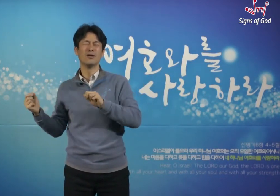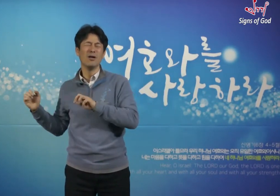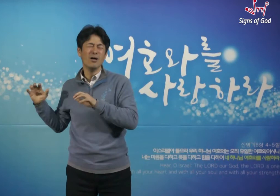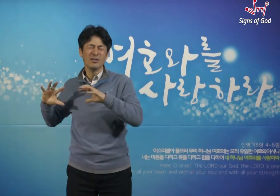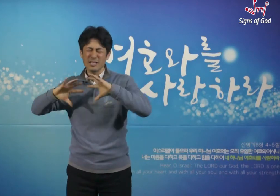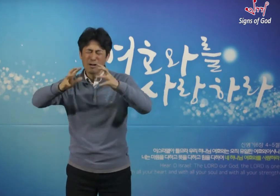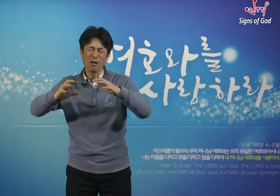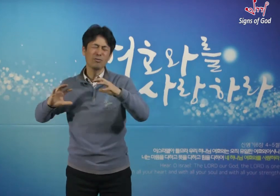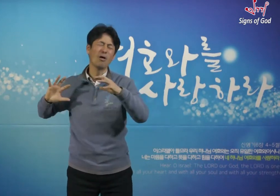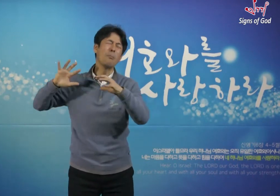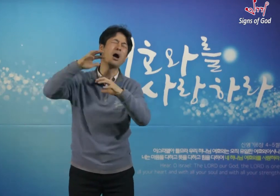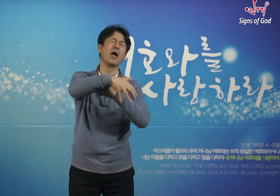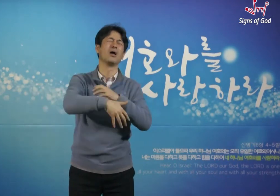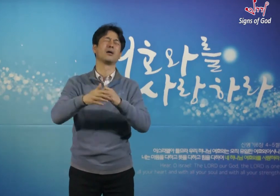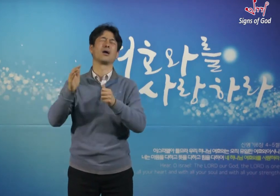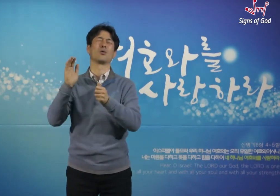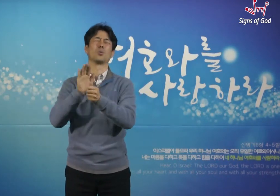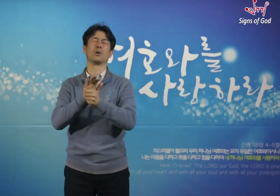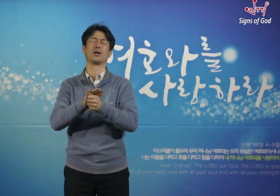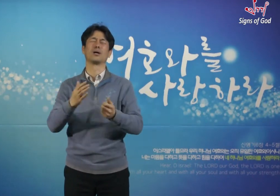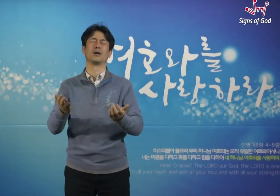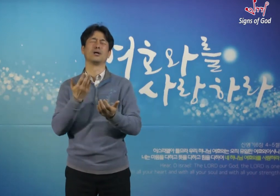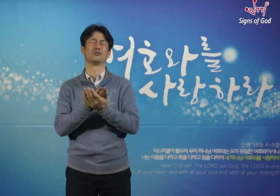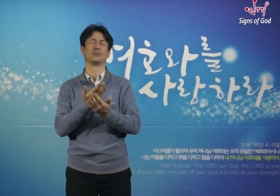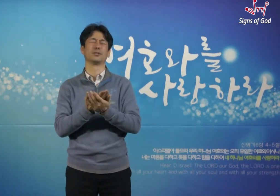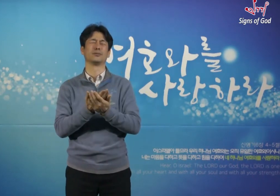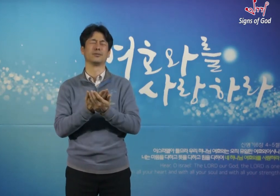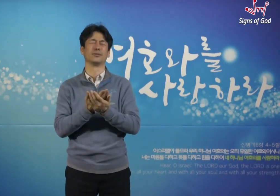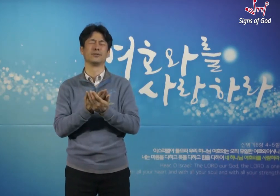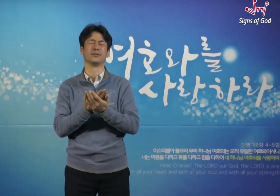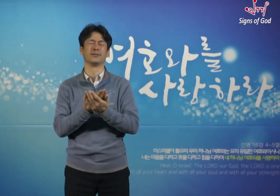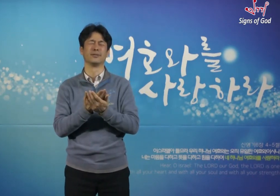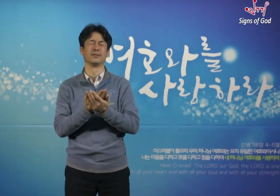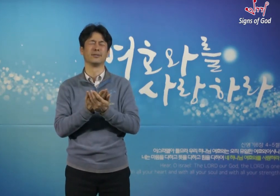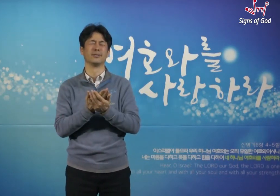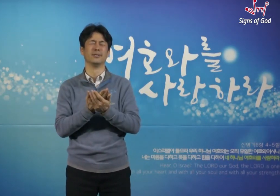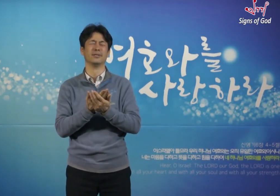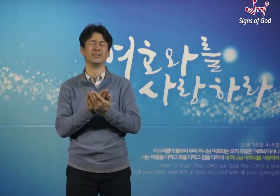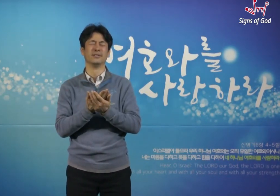바다처럼 확장되고 세계 곳곳에 도움을 주시옵소서.